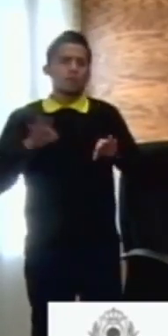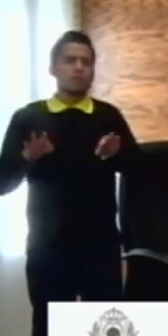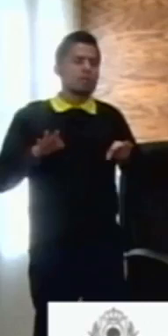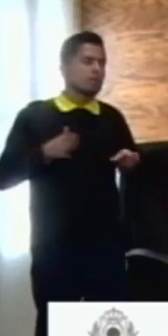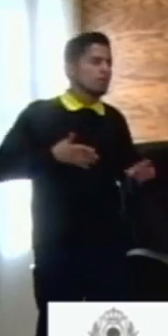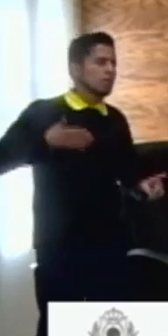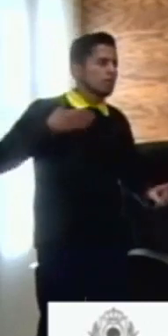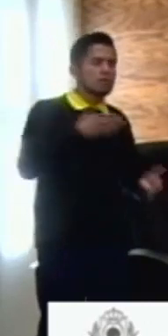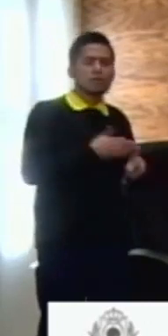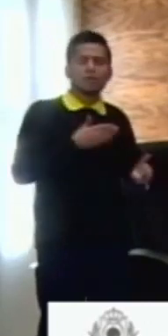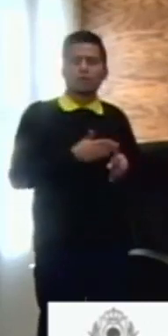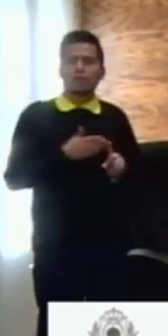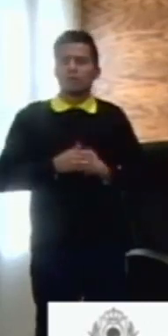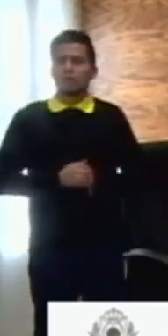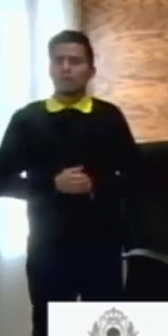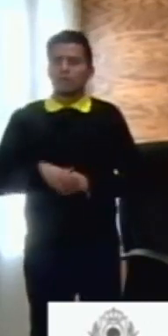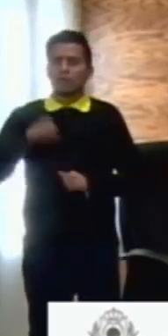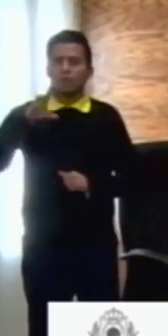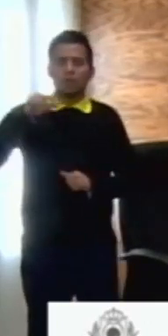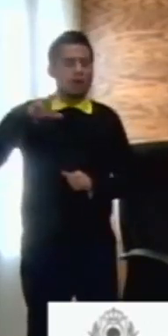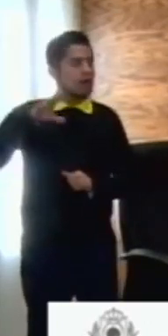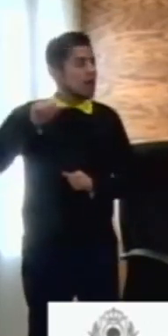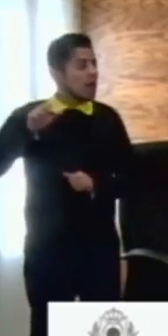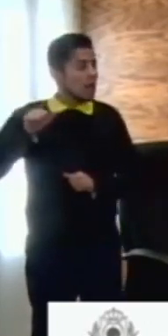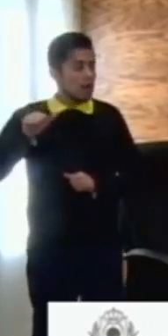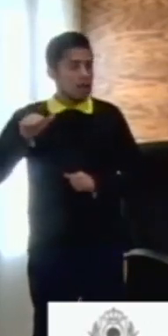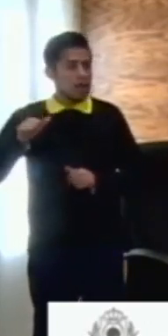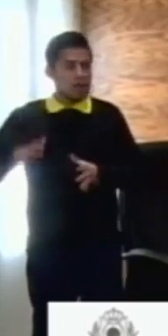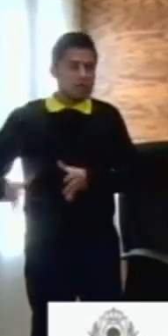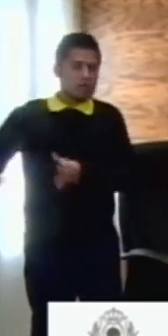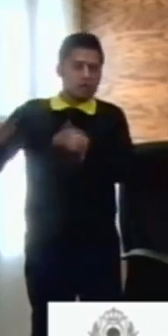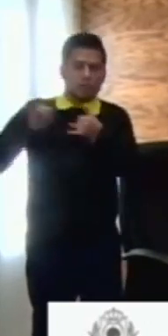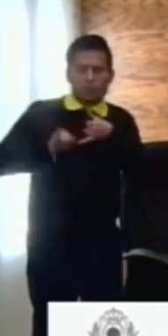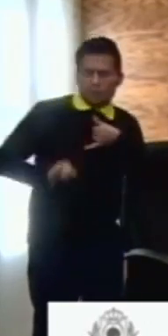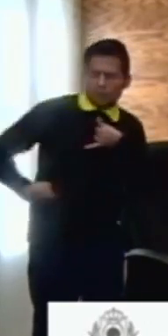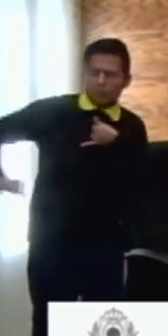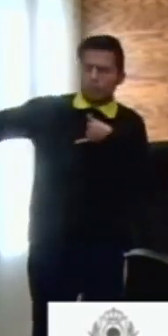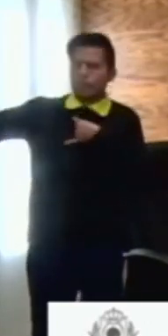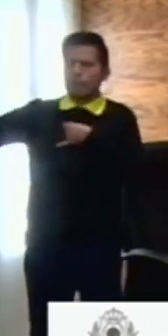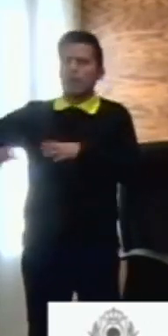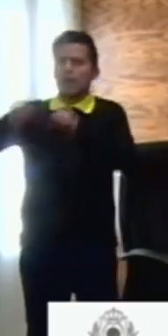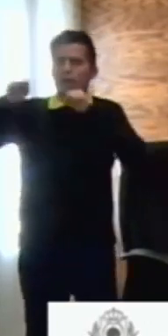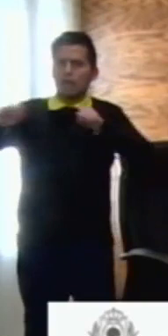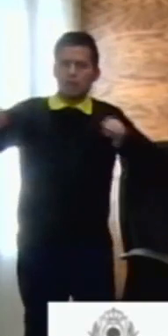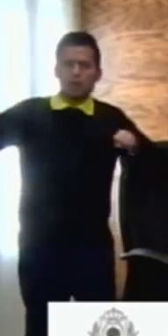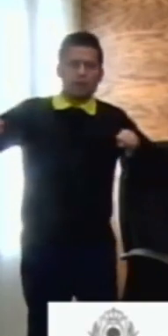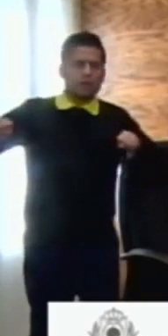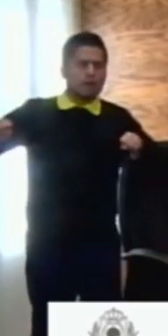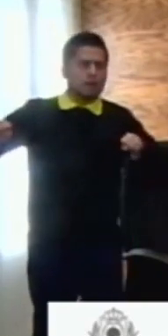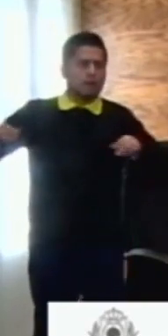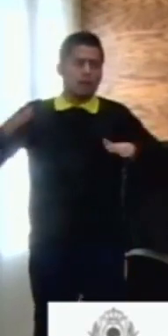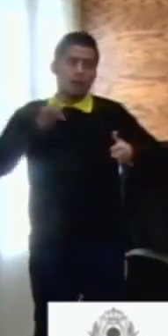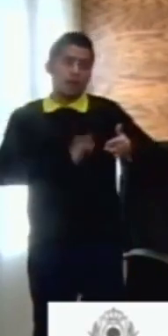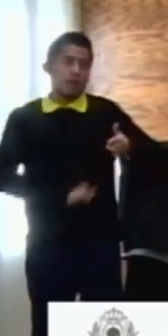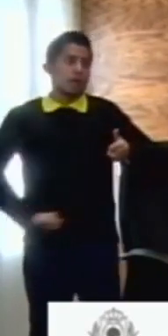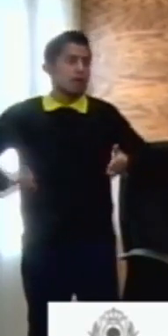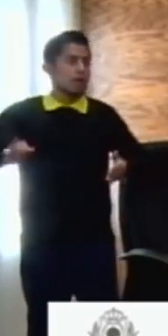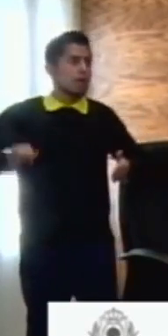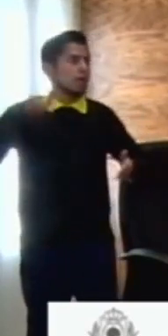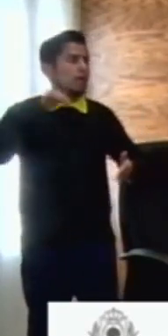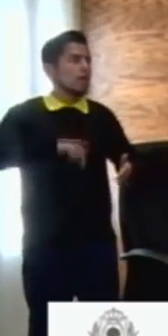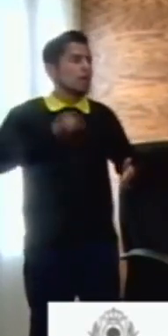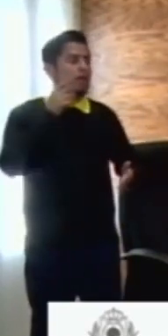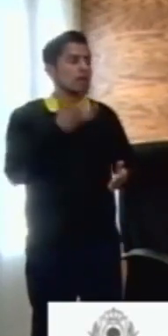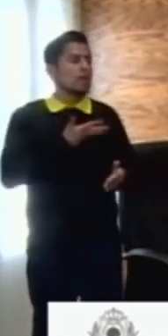desembocadura de una cuenca extensa que tiene su origen en la Sierra Madre en el occidente del estado de Durango dando origen al